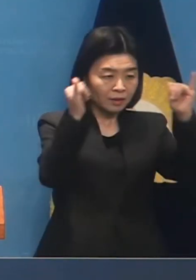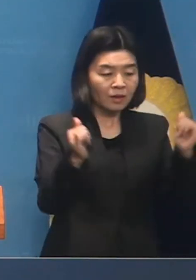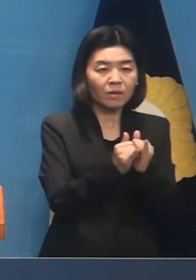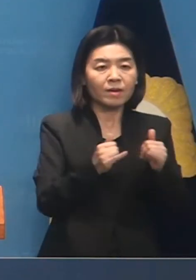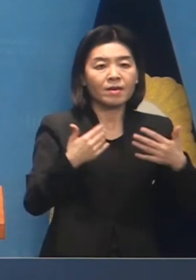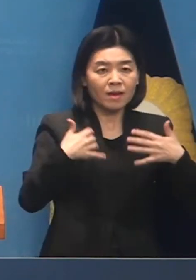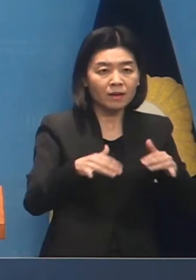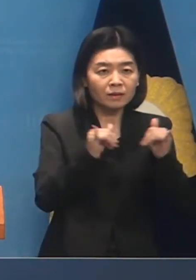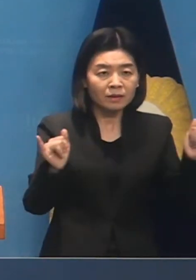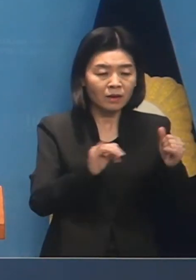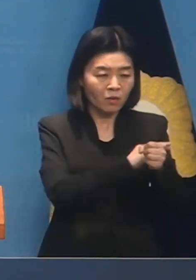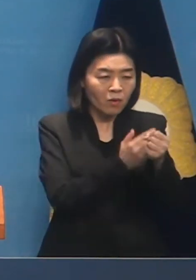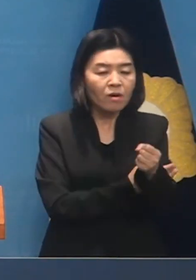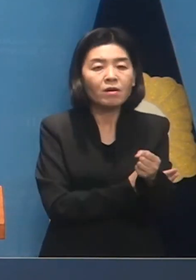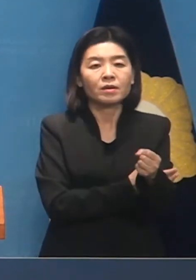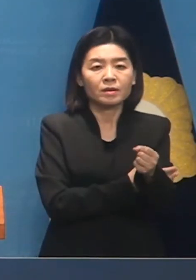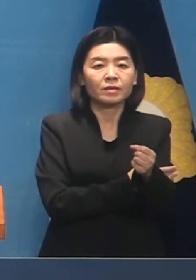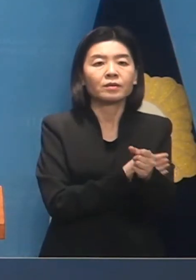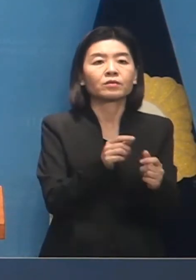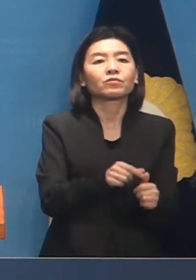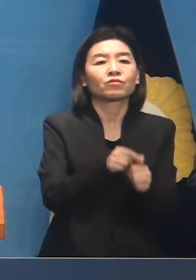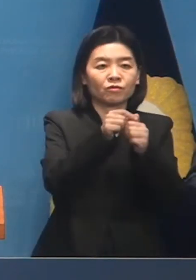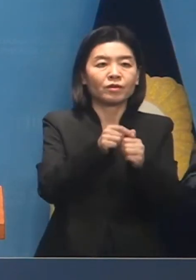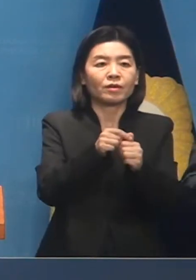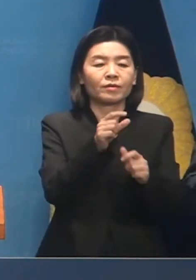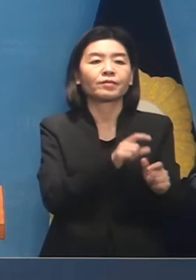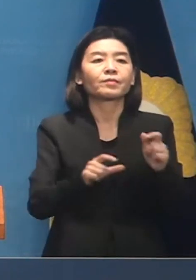권리 구제를 강화하겠습니다.